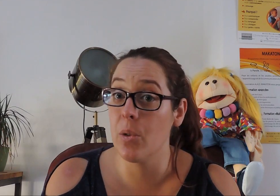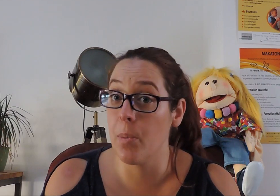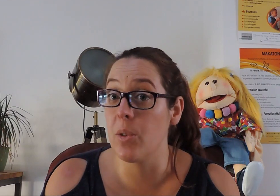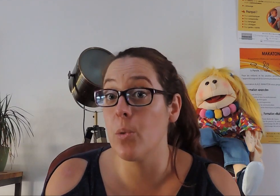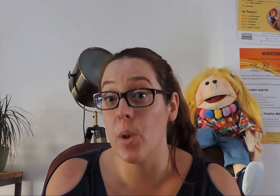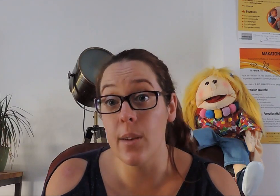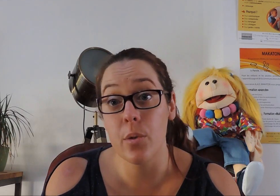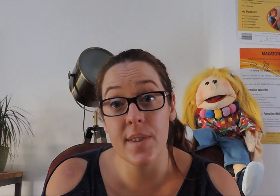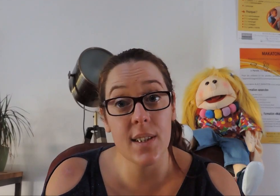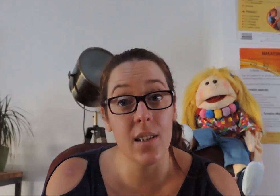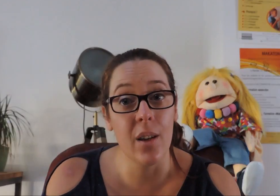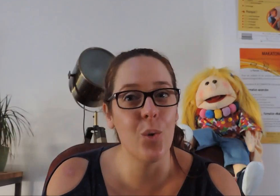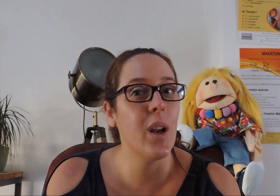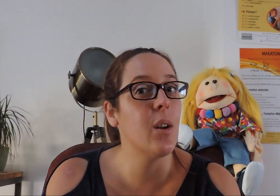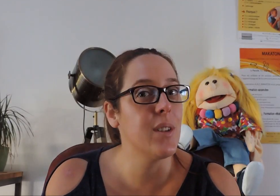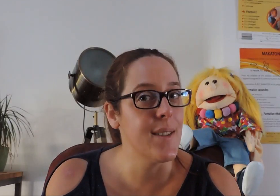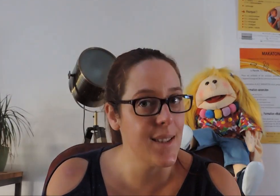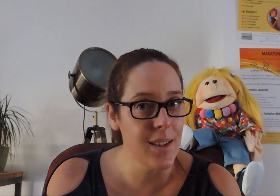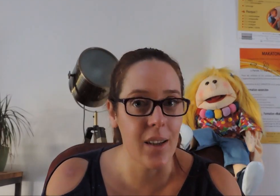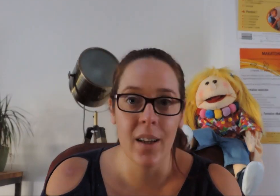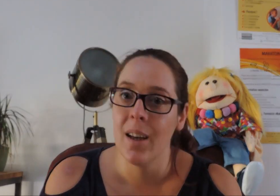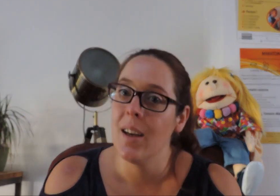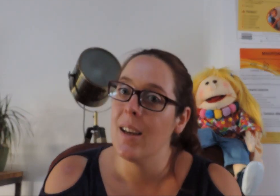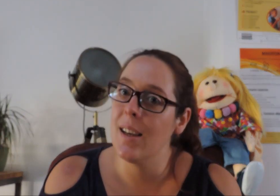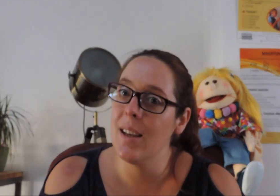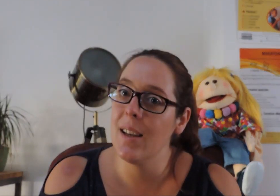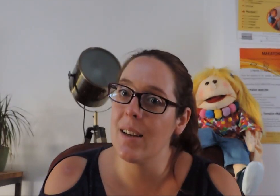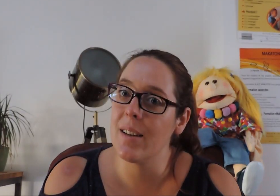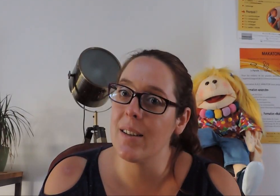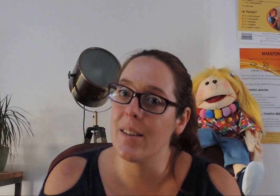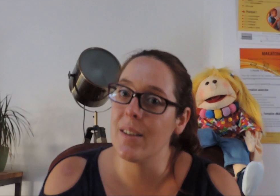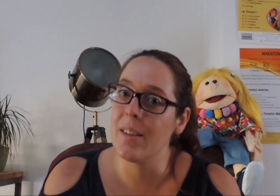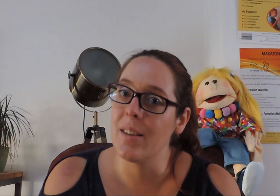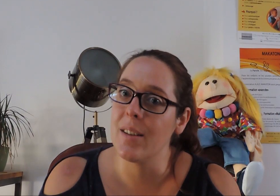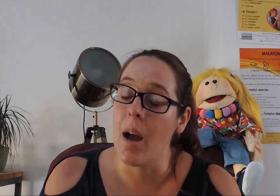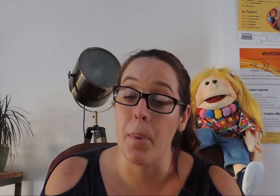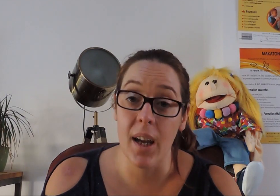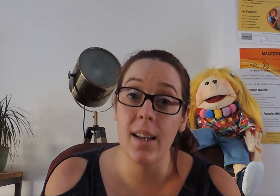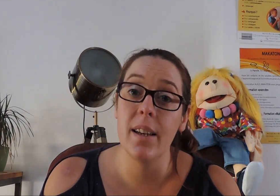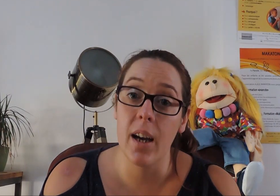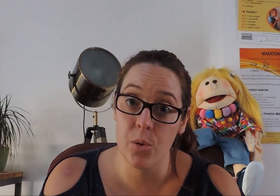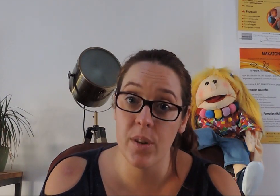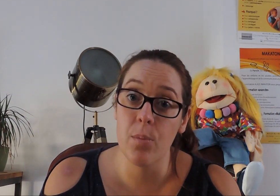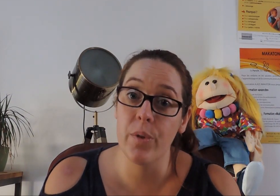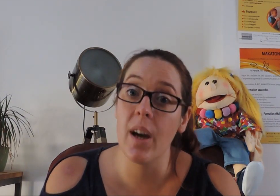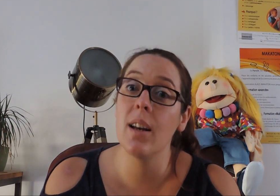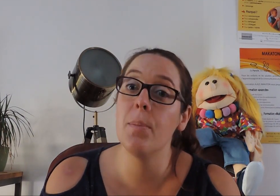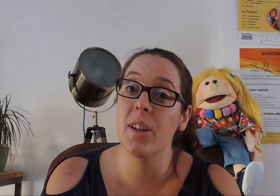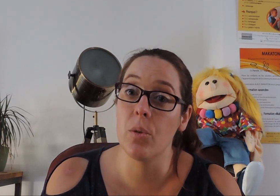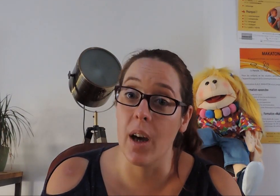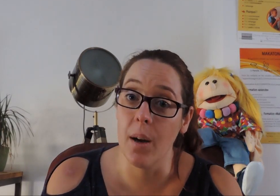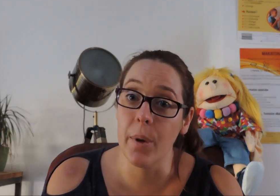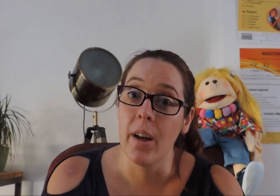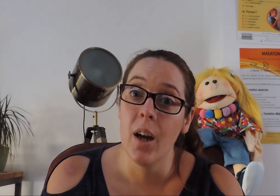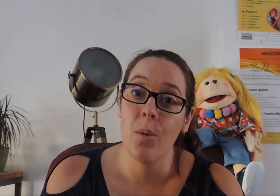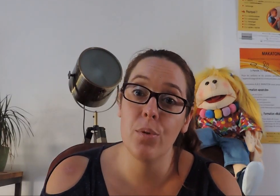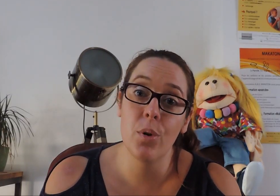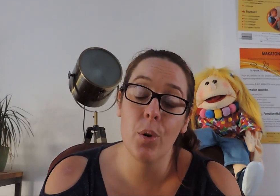méthode en partant de quelques signes de la langue des signes et après il y a rajouté plus tard les pictogrammes pour